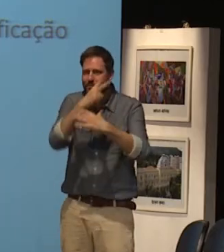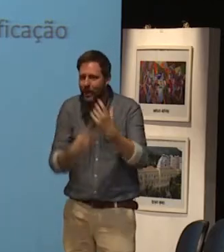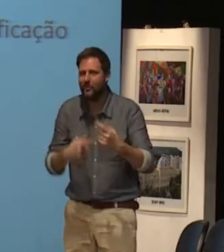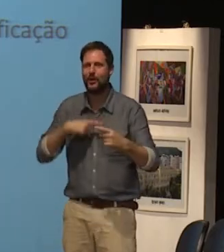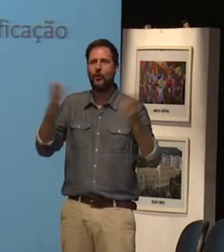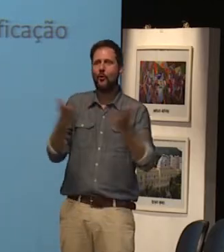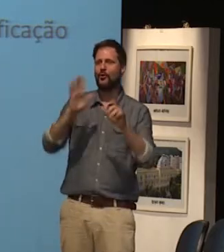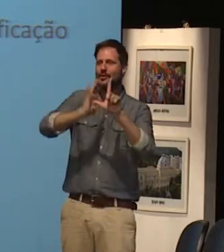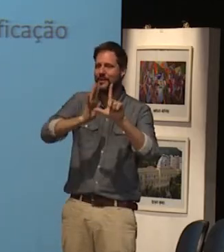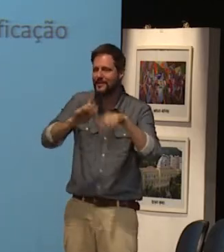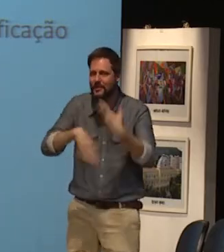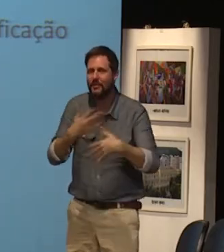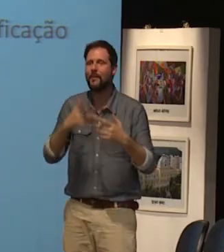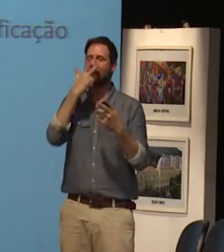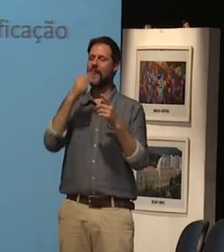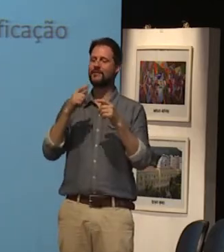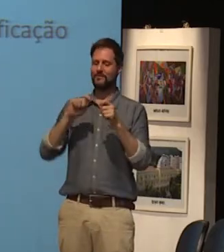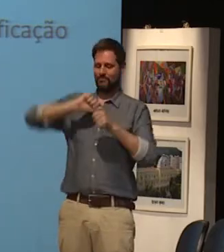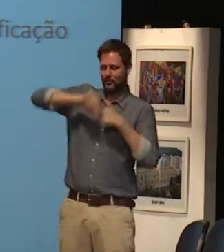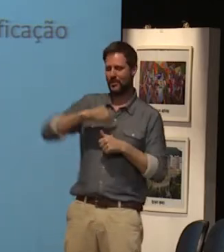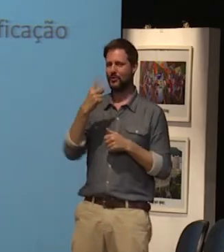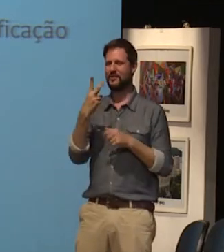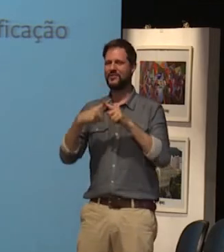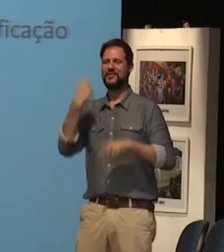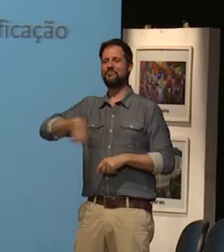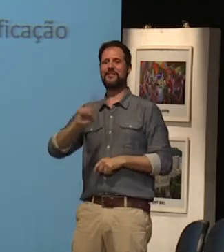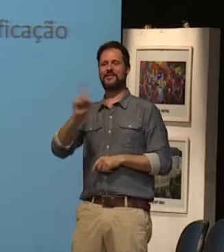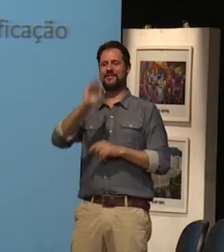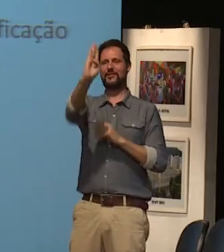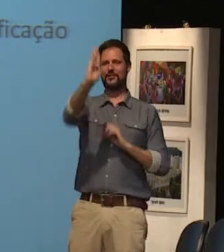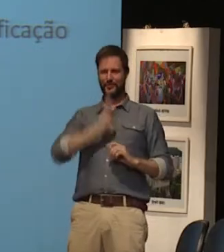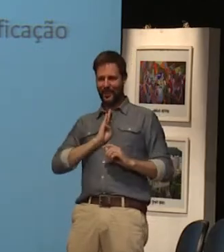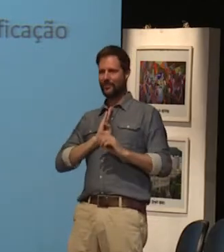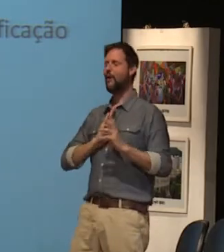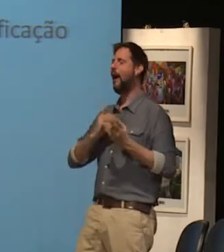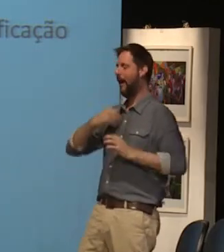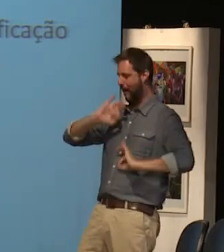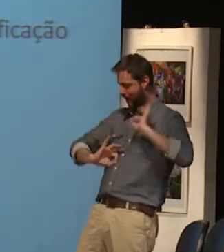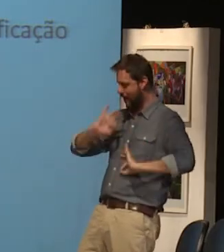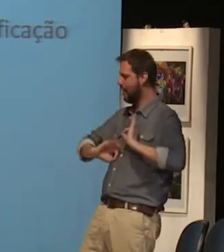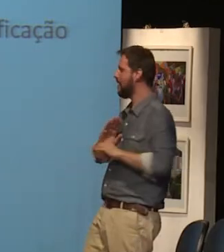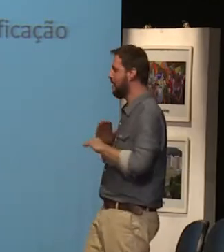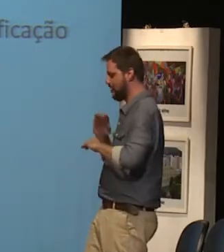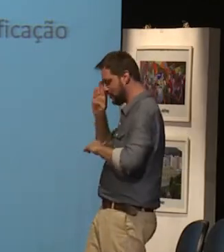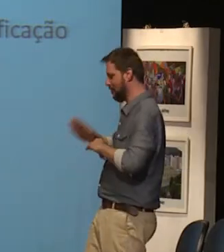foco específico para isso, temos o Letras Libras. Então, você não precisa fazer 2 vezes a faculdade, né? Você